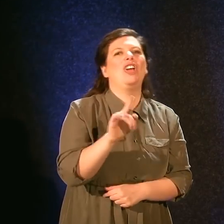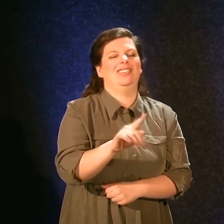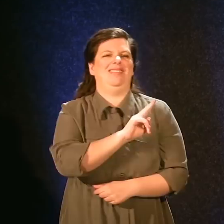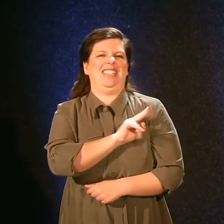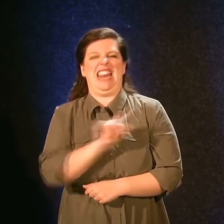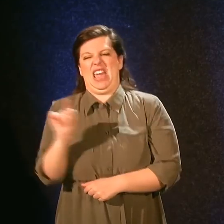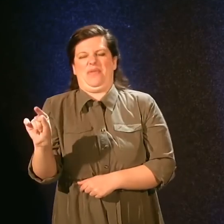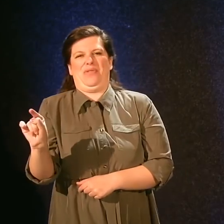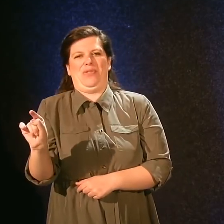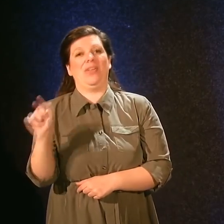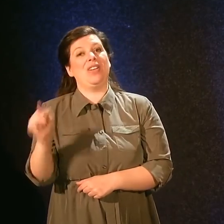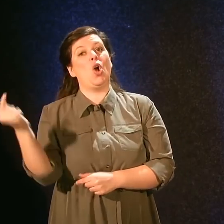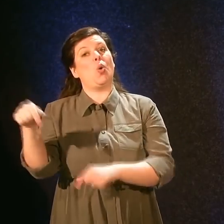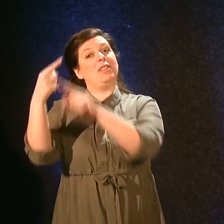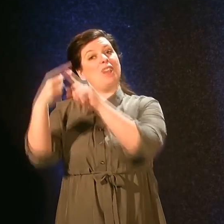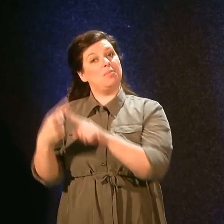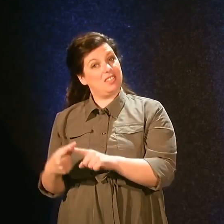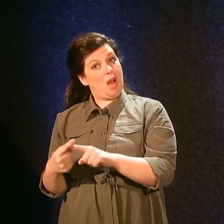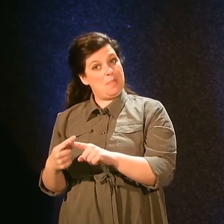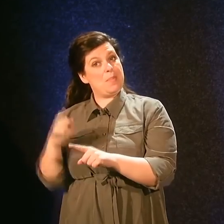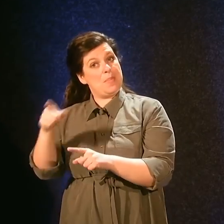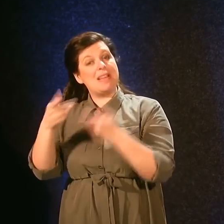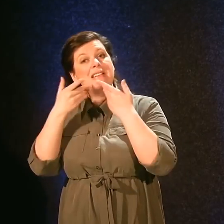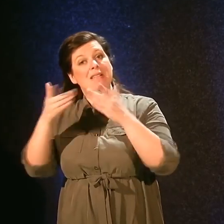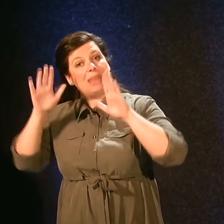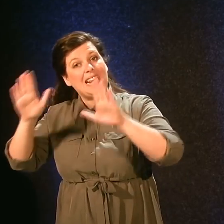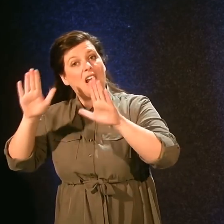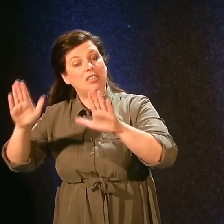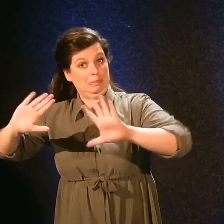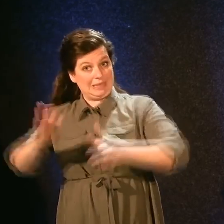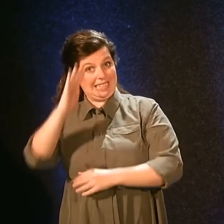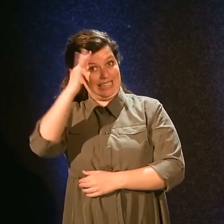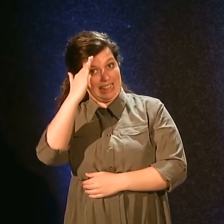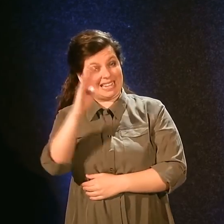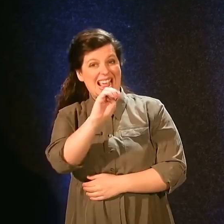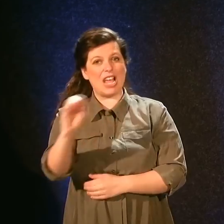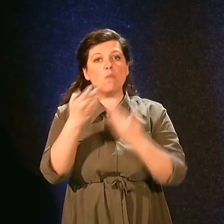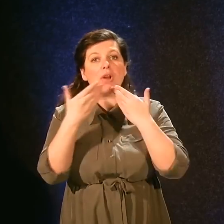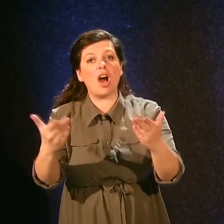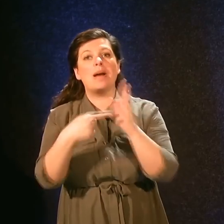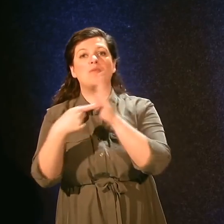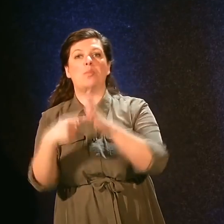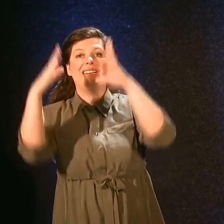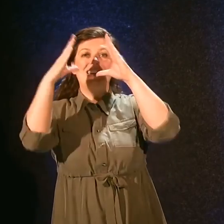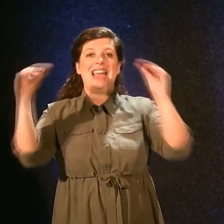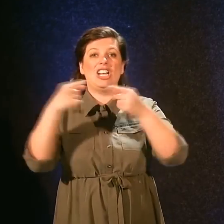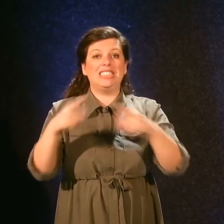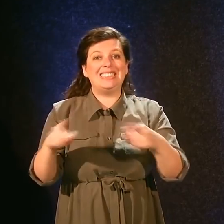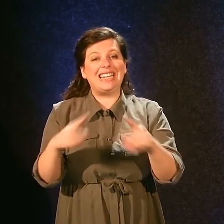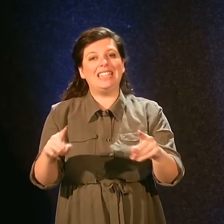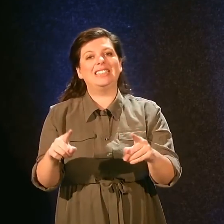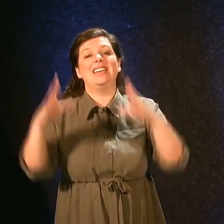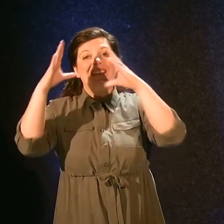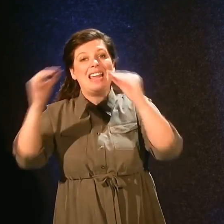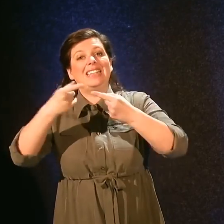En hij komt uit Amsterdam, hij is predikant daar. En misschien ken je hem wel van EO-programma's zoals Nederland Zingt. Nederland Zingt op zondag